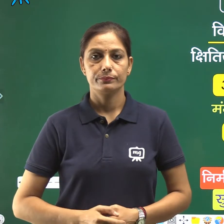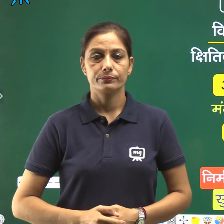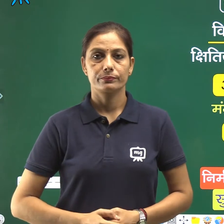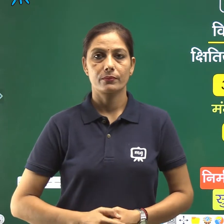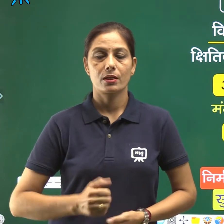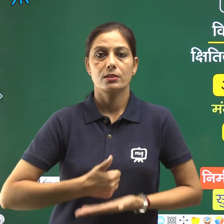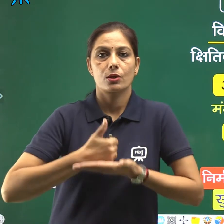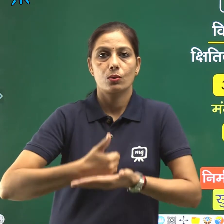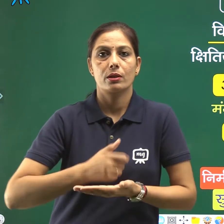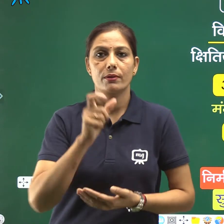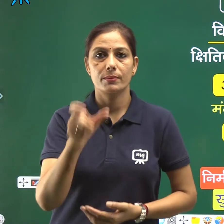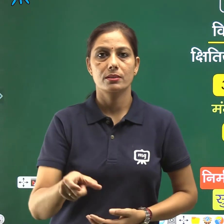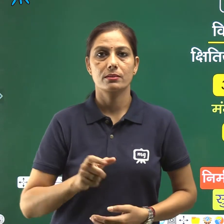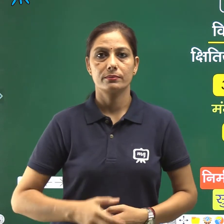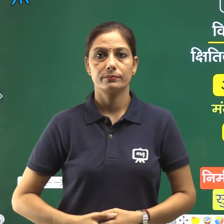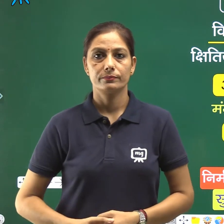संगतकार।